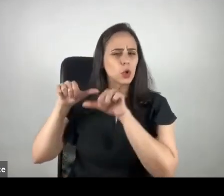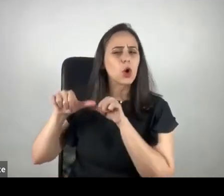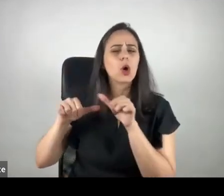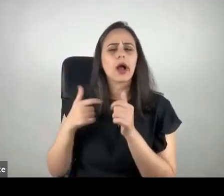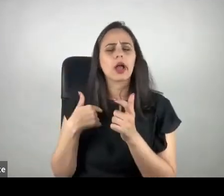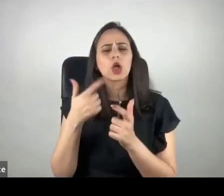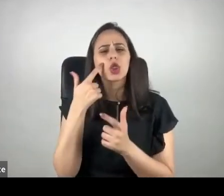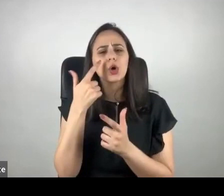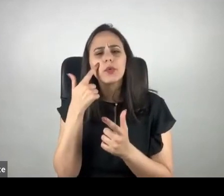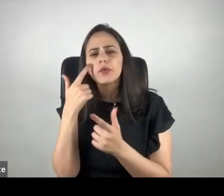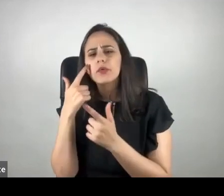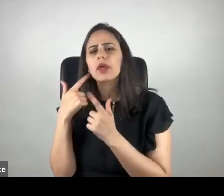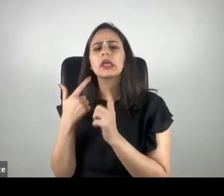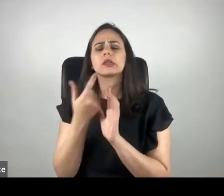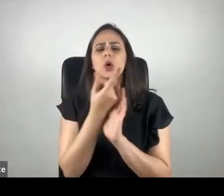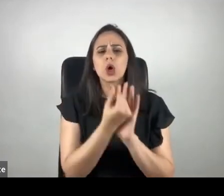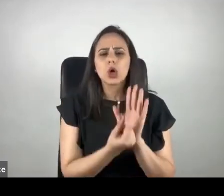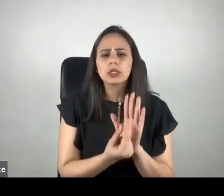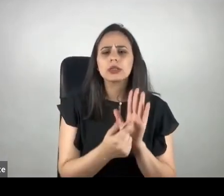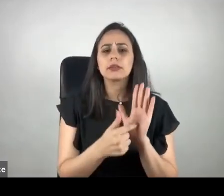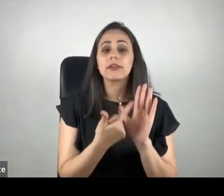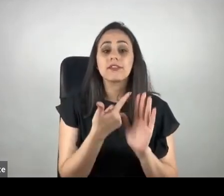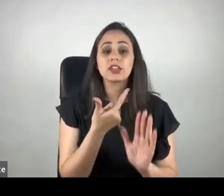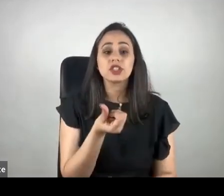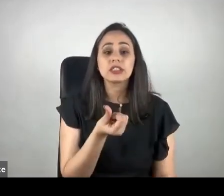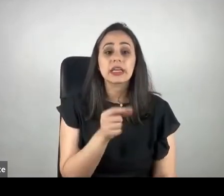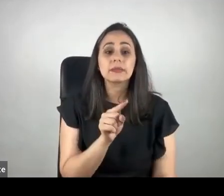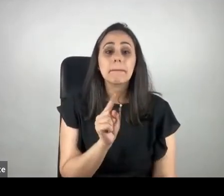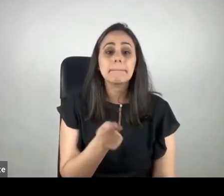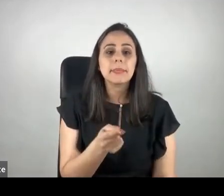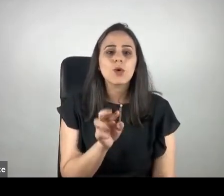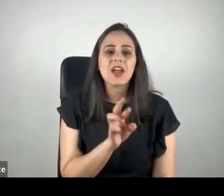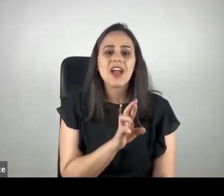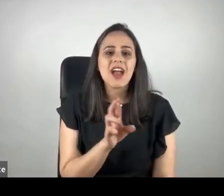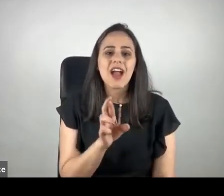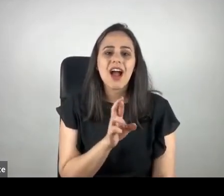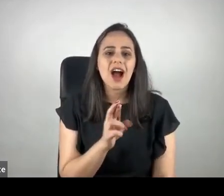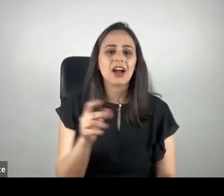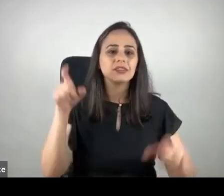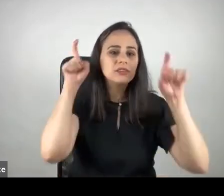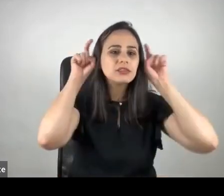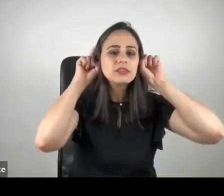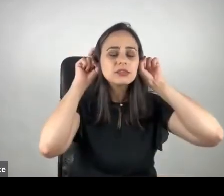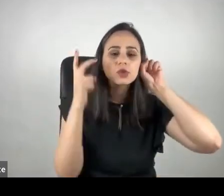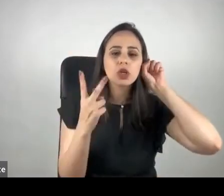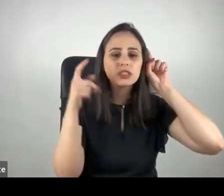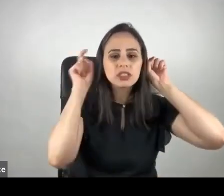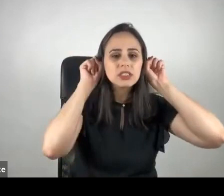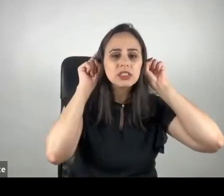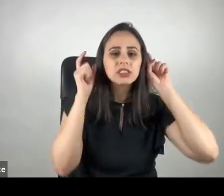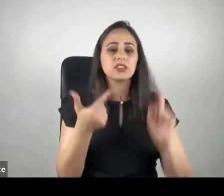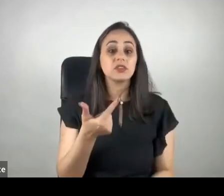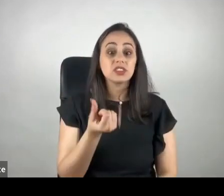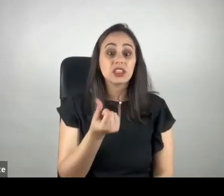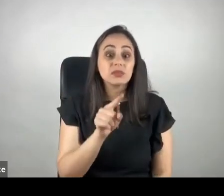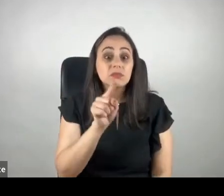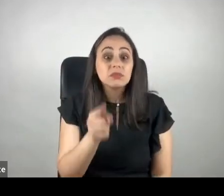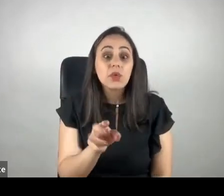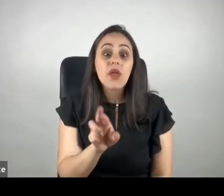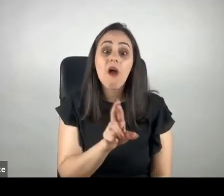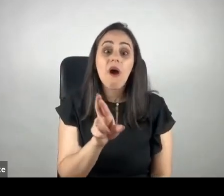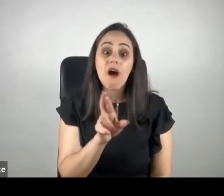Uma fono até me mandou um orçamento de R$26 mil, as duas orelhas, R$26 mil,